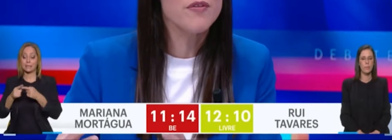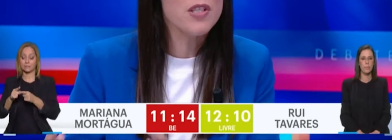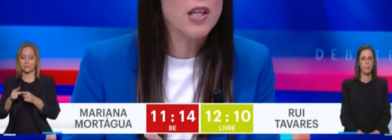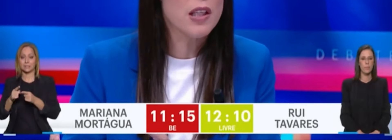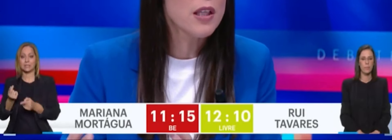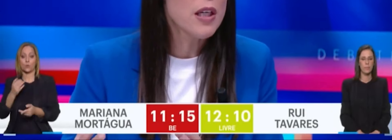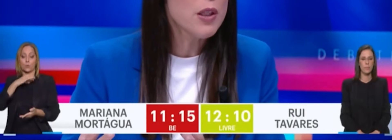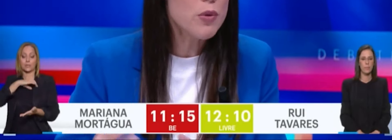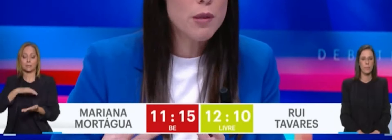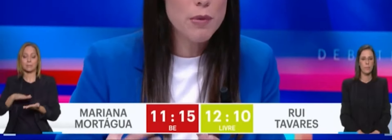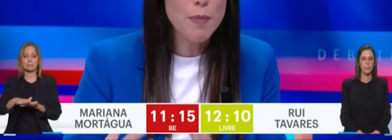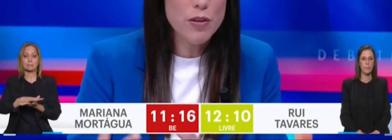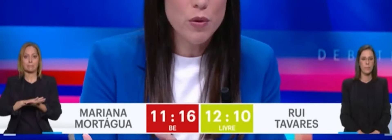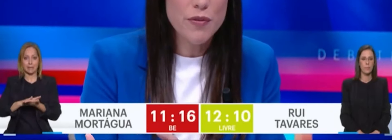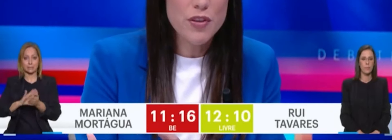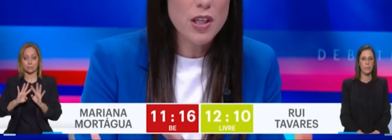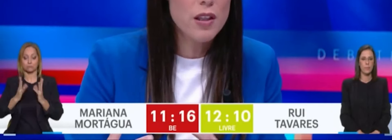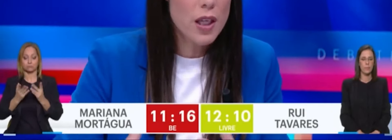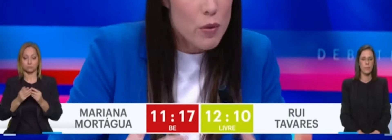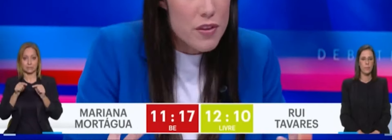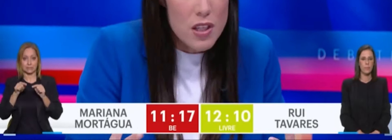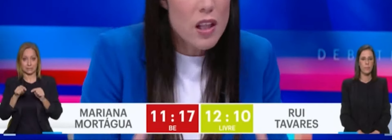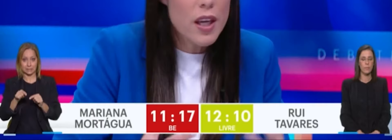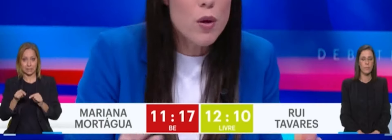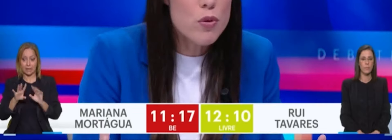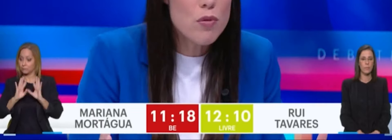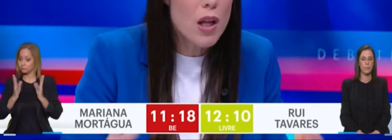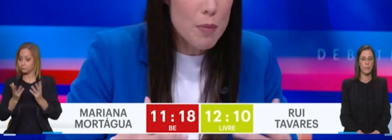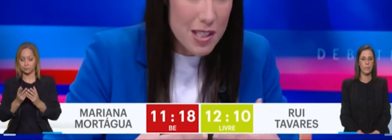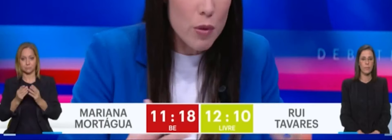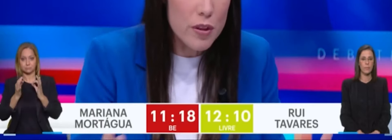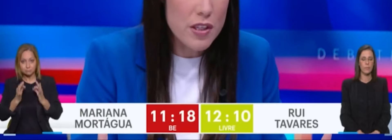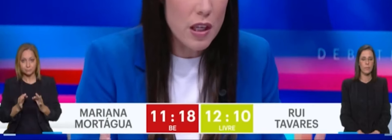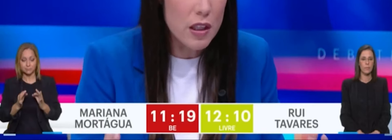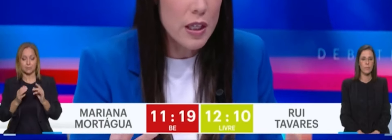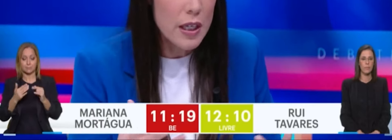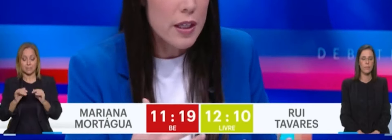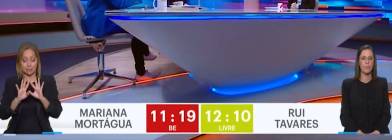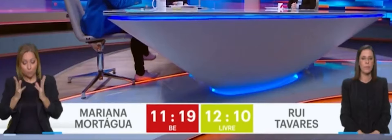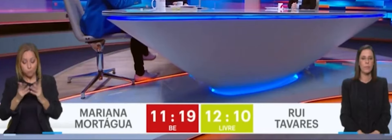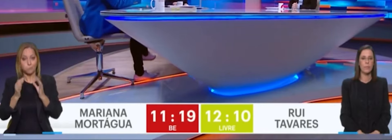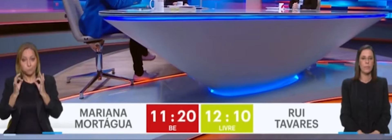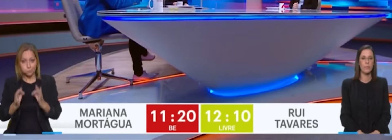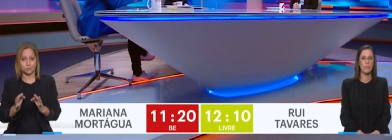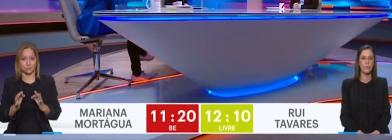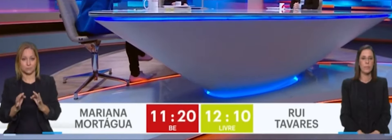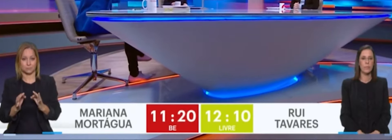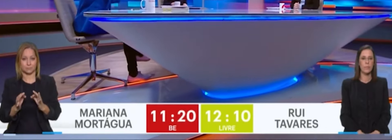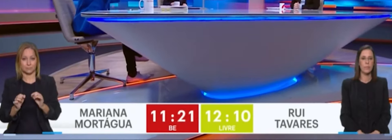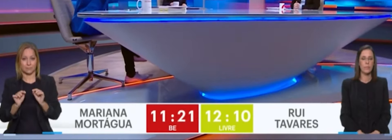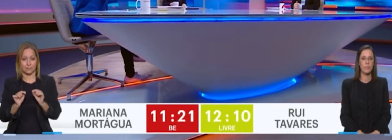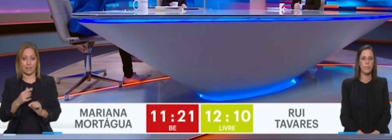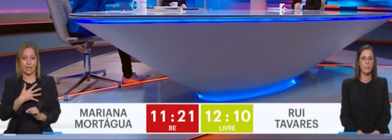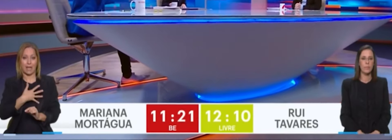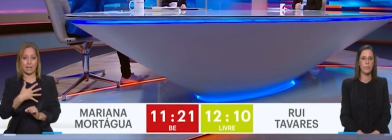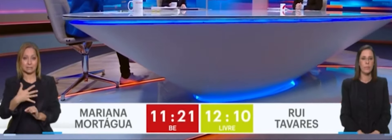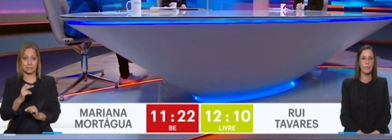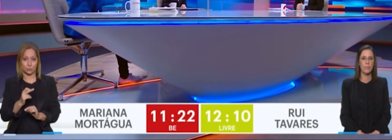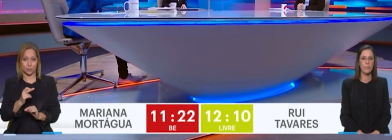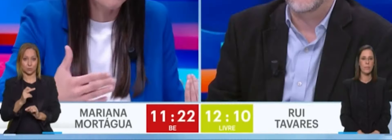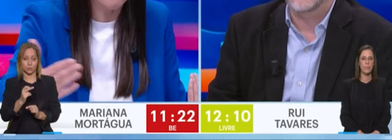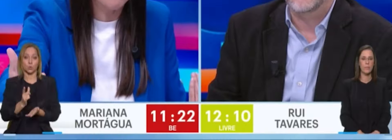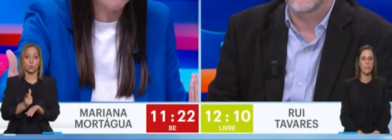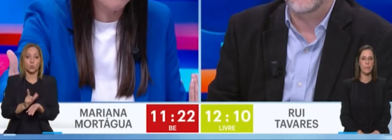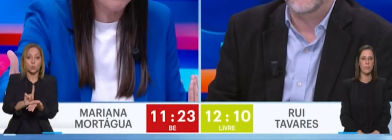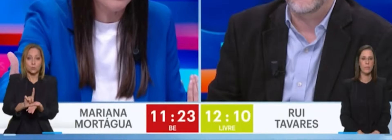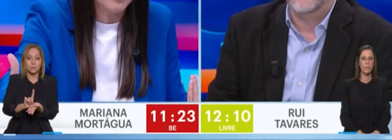básico Universal e o rendimento básico Universal é universal e é incondicional mas é universal e há 5 anos que o que o go livre apresenta